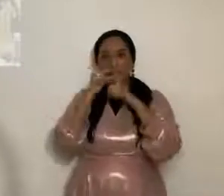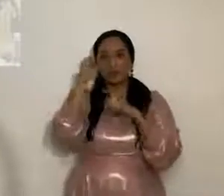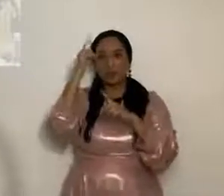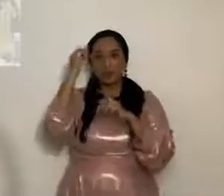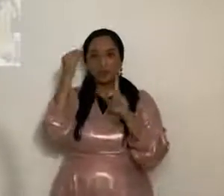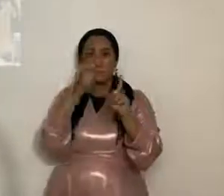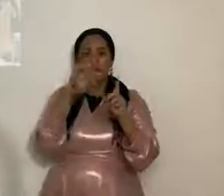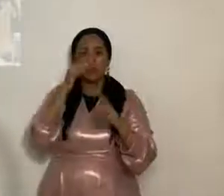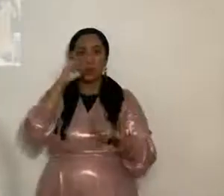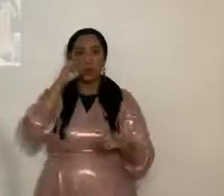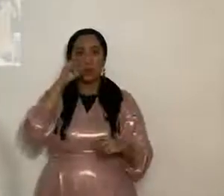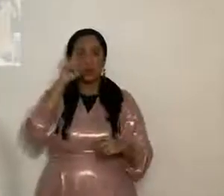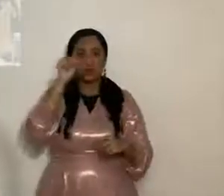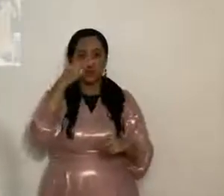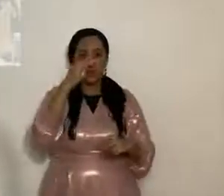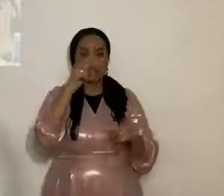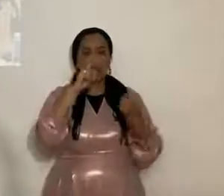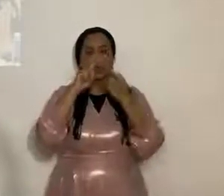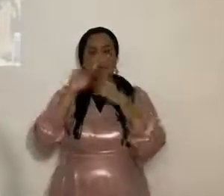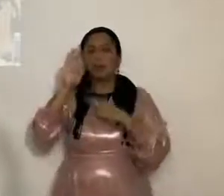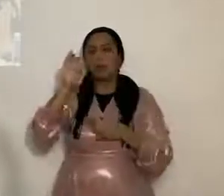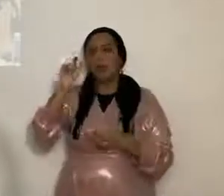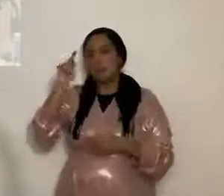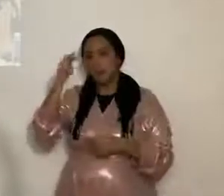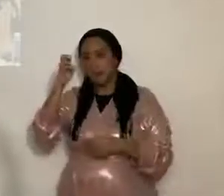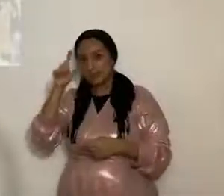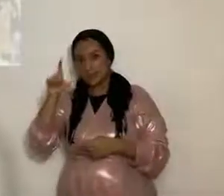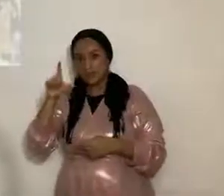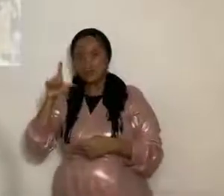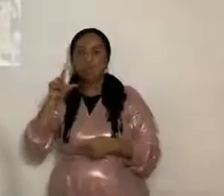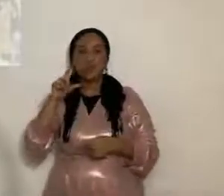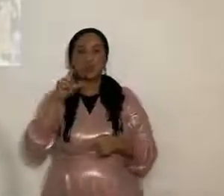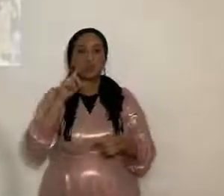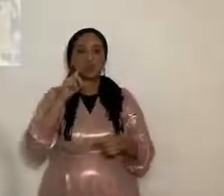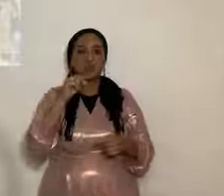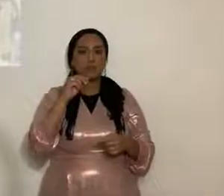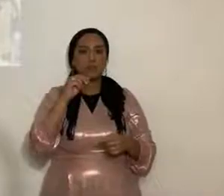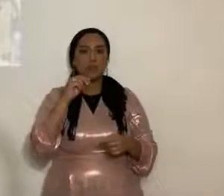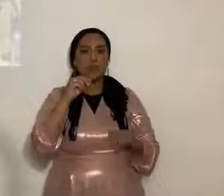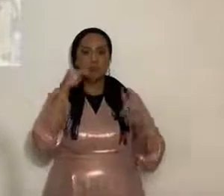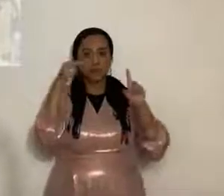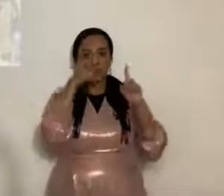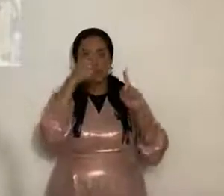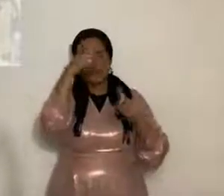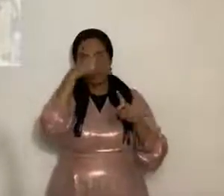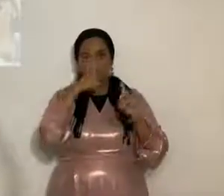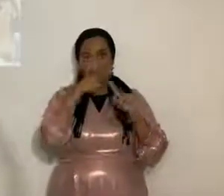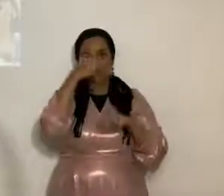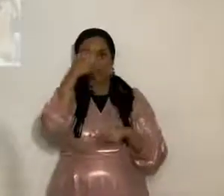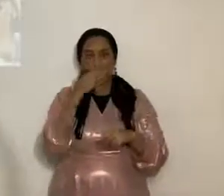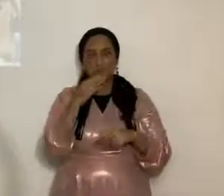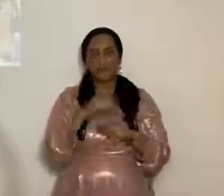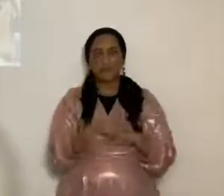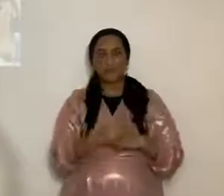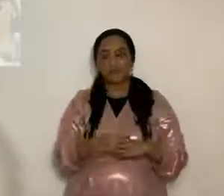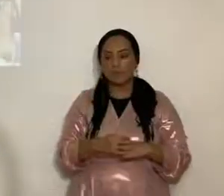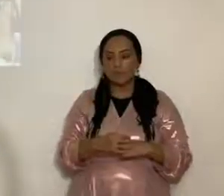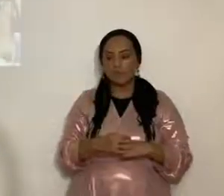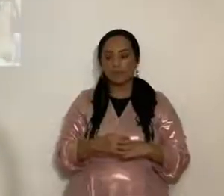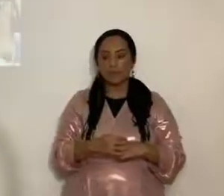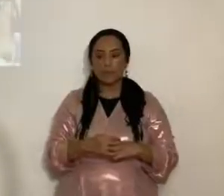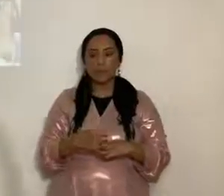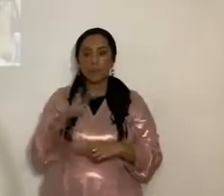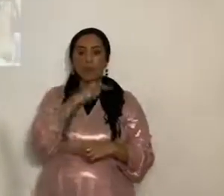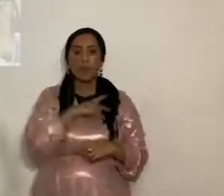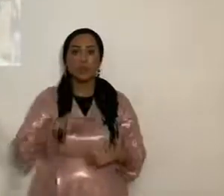de Judá a Betel, y estando Jeroboam junto al altar para quemar incienso. Era un varón de Elohim. Amén. Verso 7. Y el